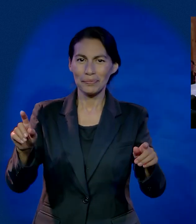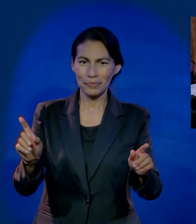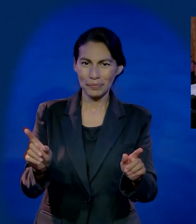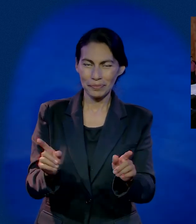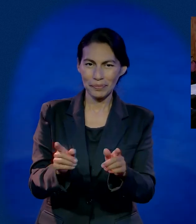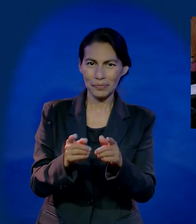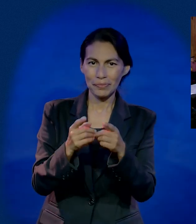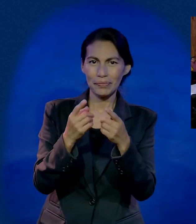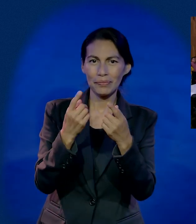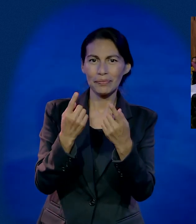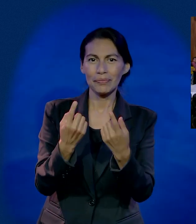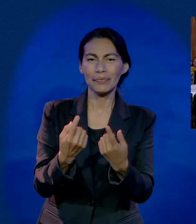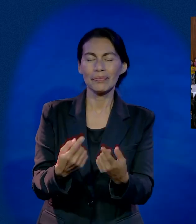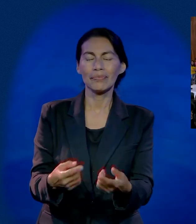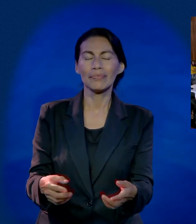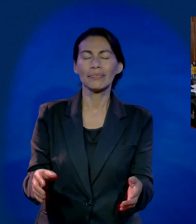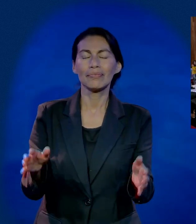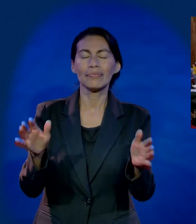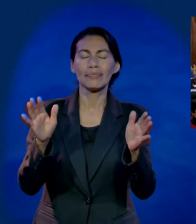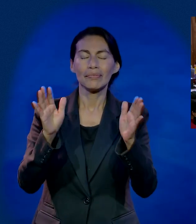entrará.